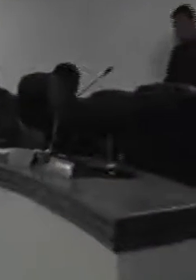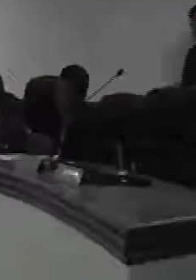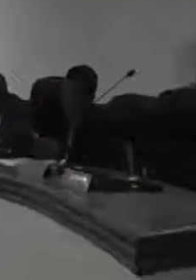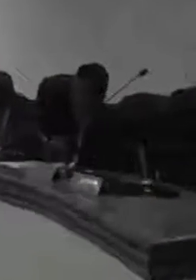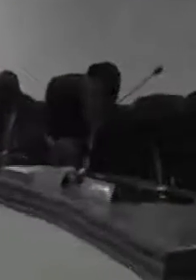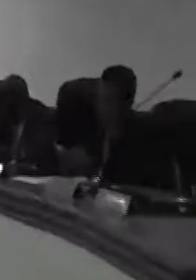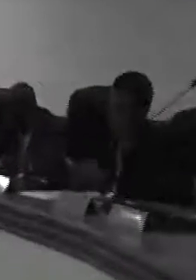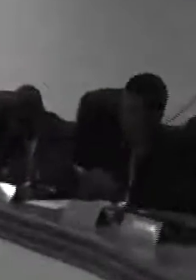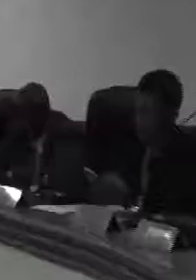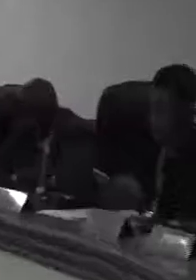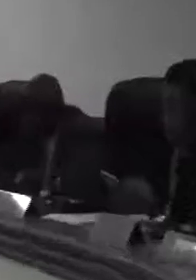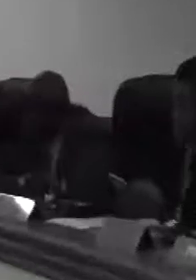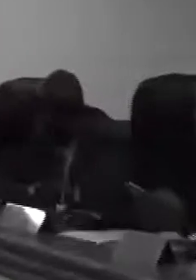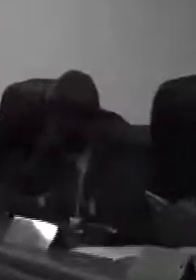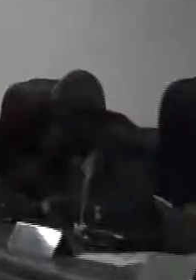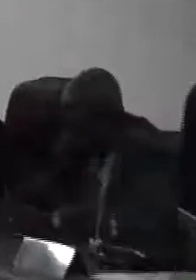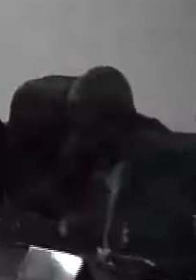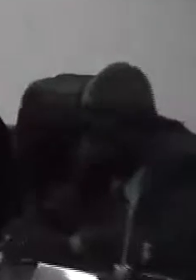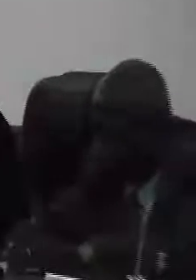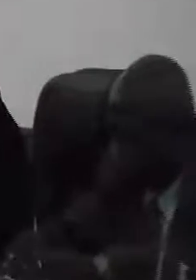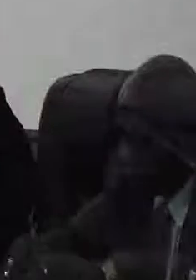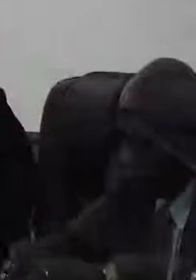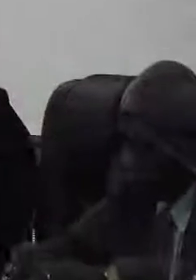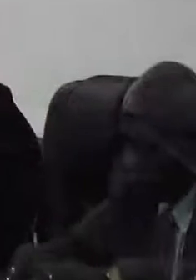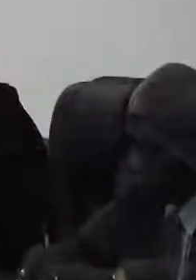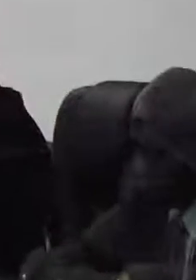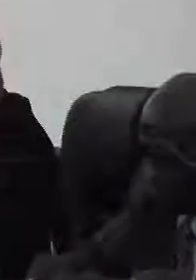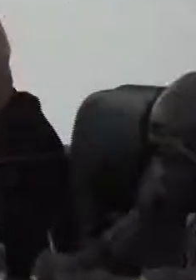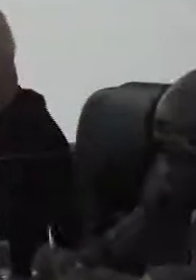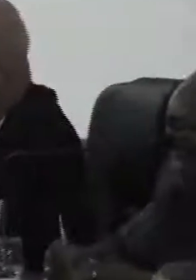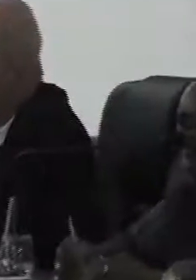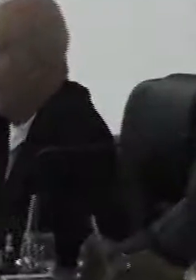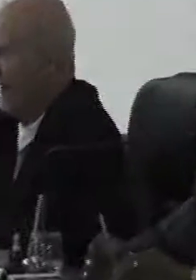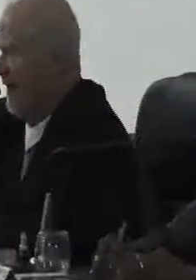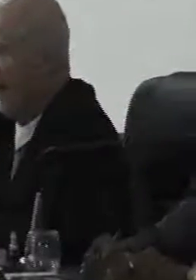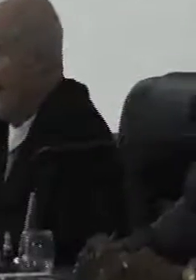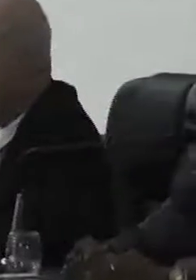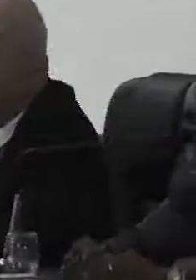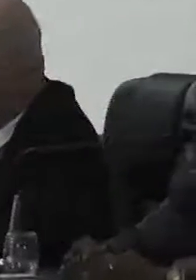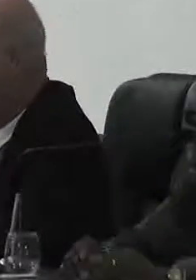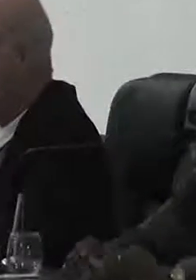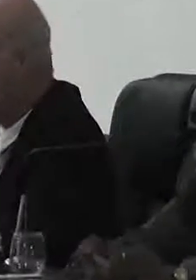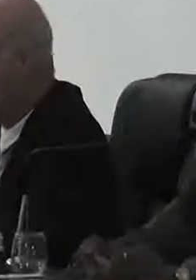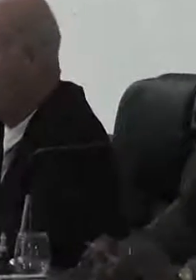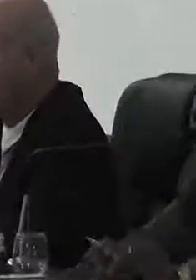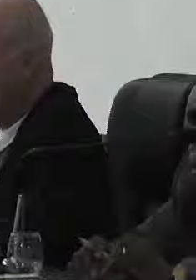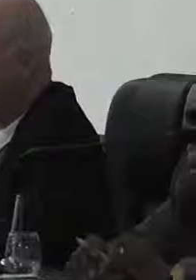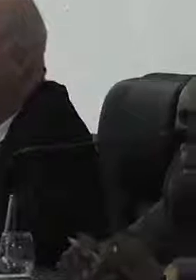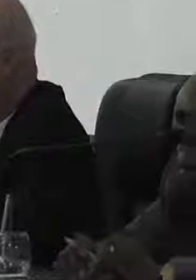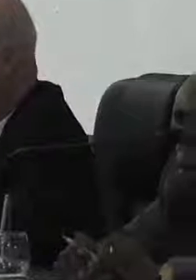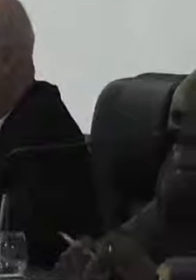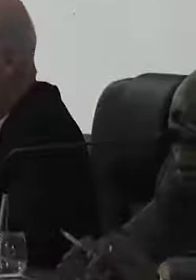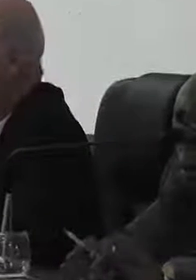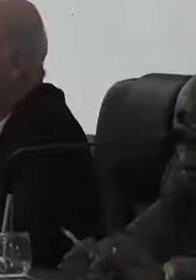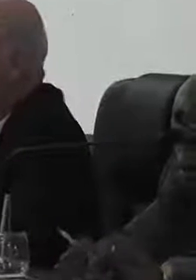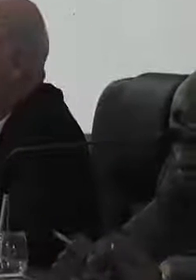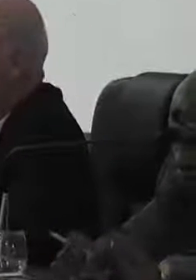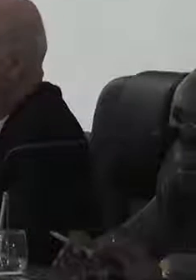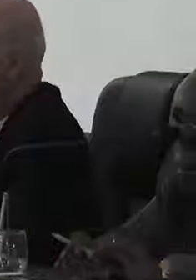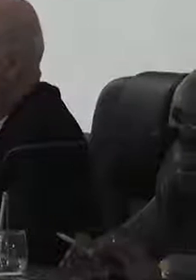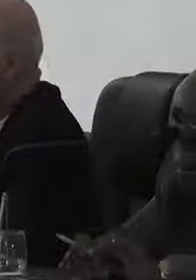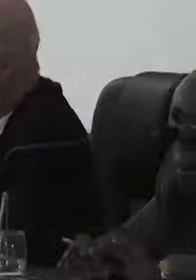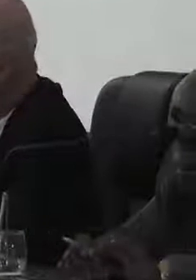precisa fomentar são destinos. Quando você vai a Porto Seguro e a Itacaré, e tem que ser cidades que nos ultrapassaram no